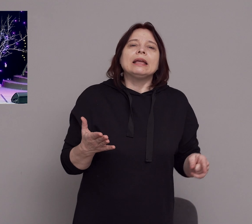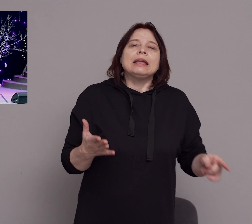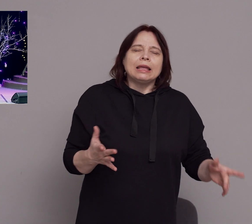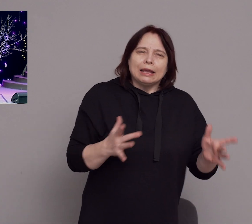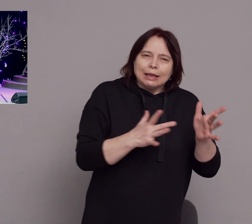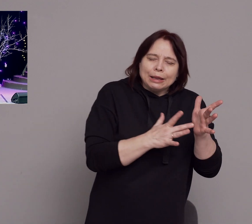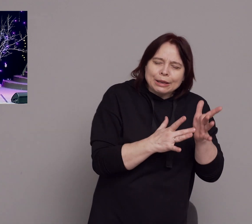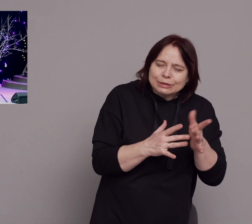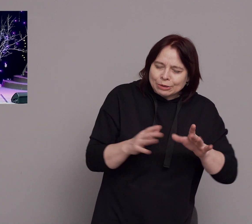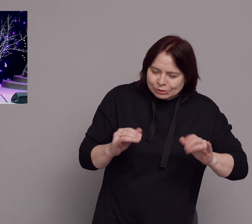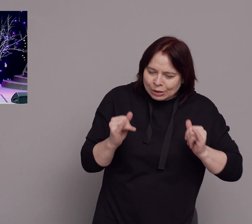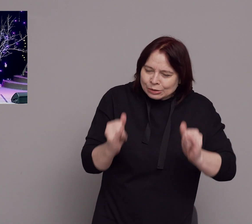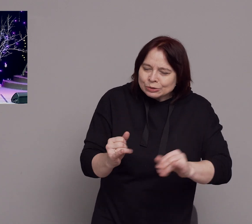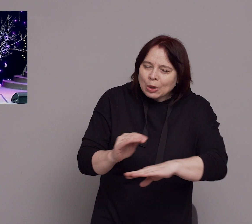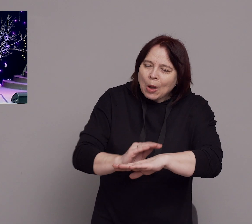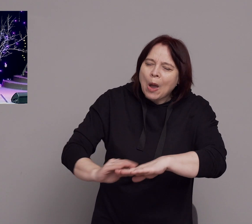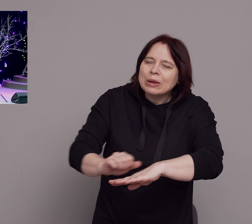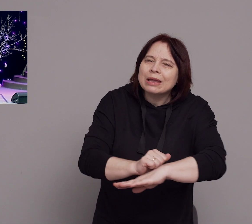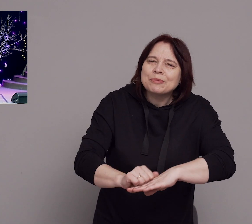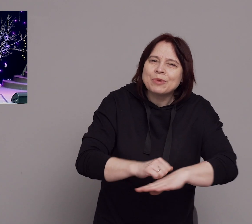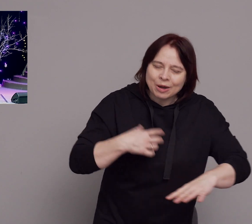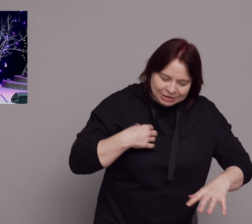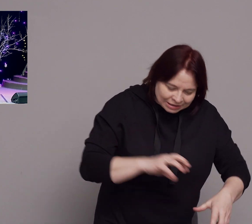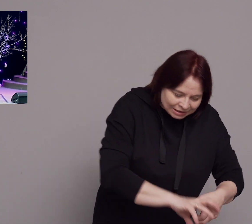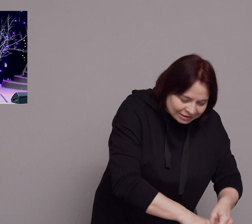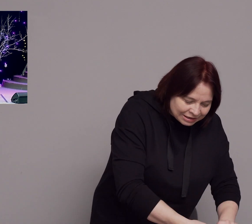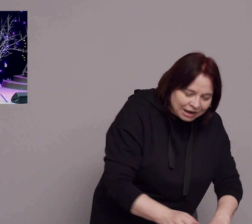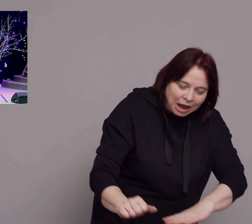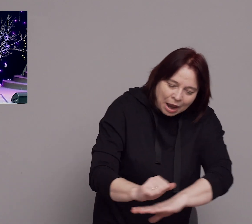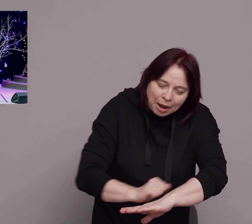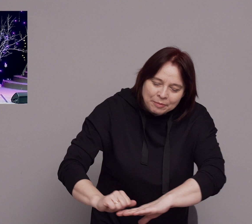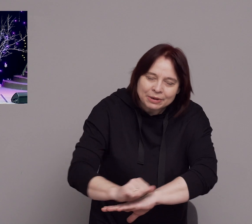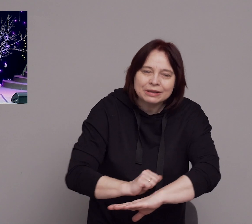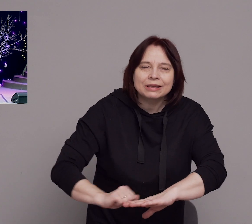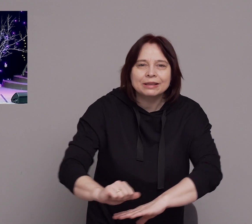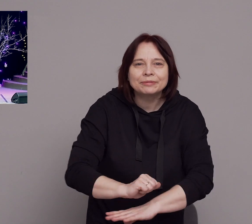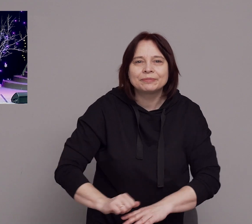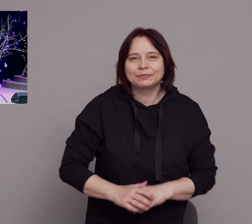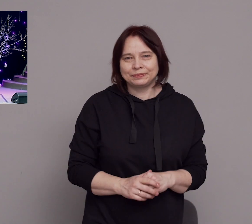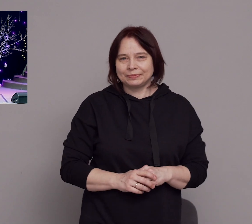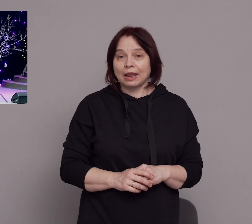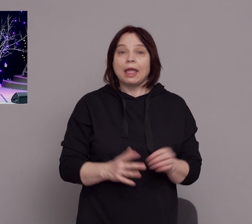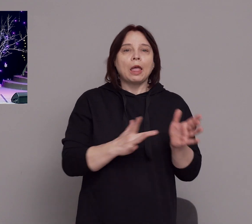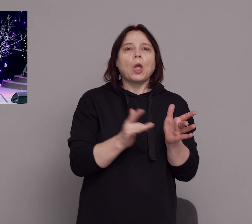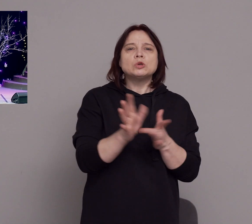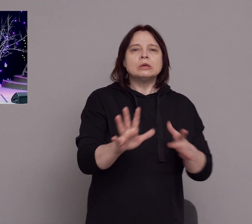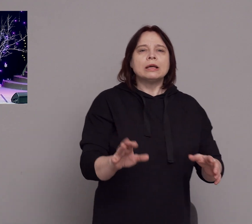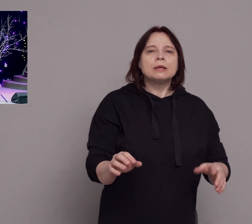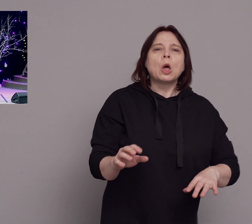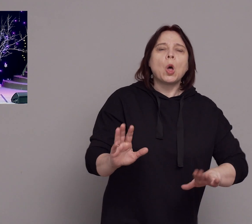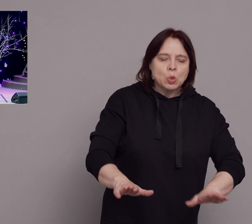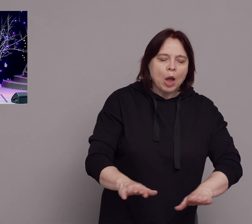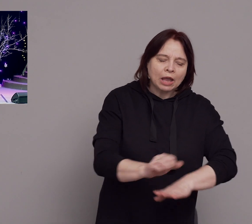он не приходит к нам, как бы любит нас, но он, знаете, да, я пришел к грешникам, но так с закрытым носом подходит, как